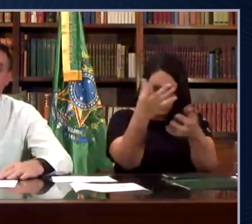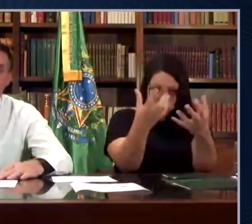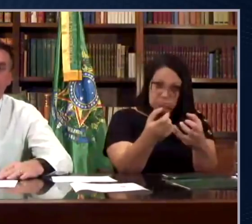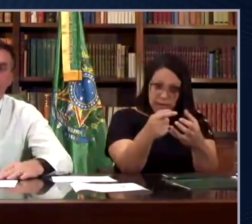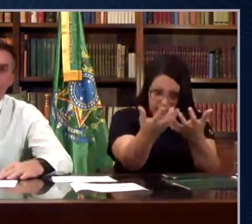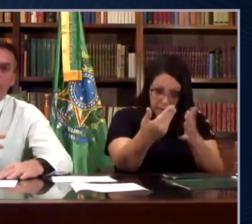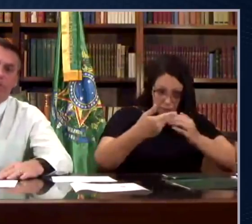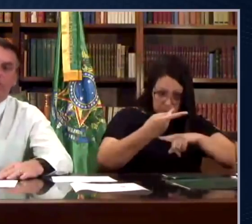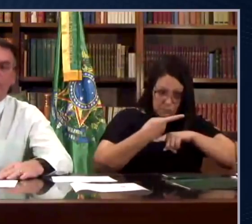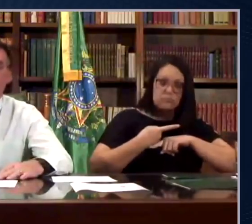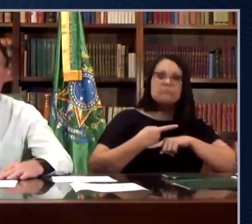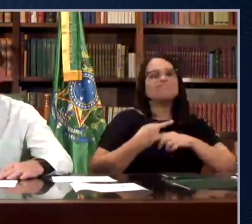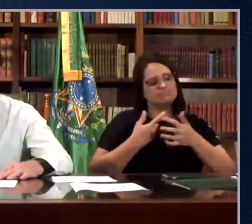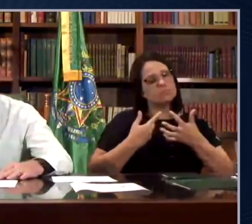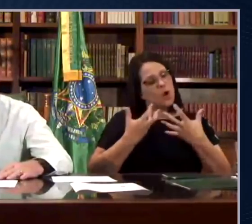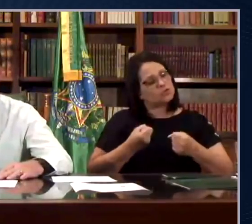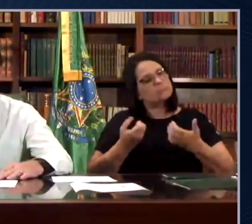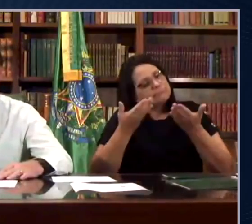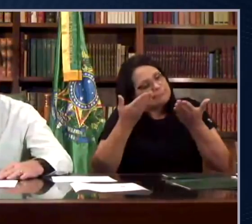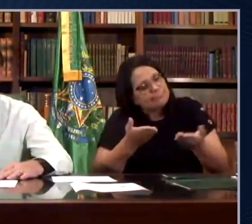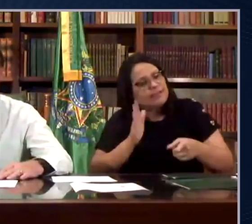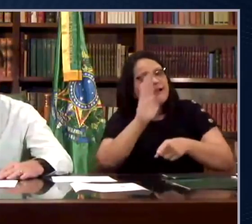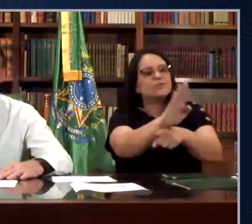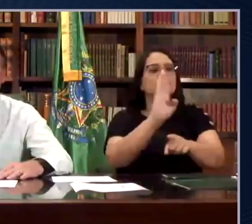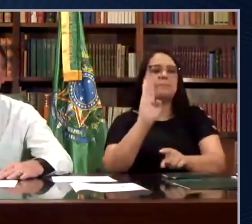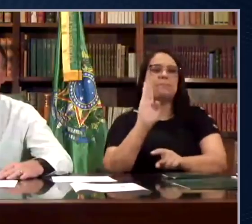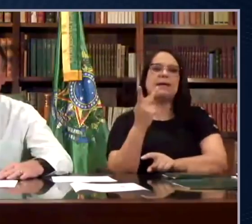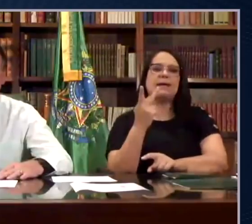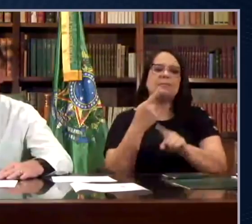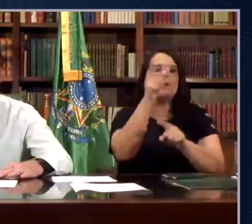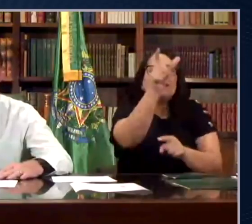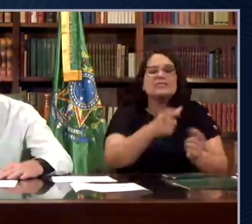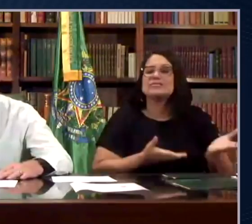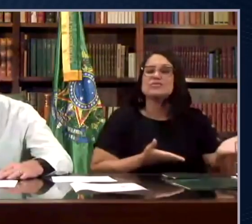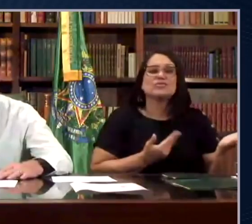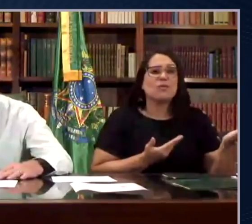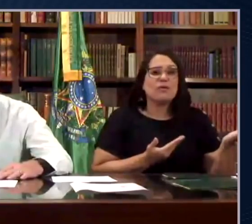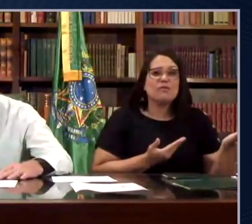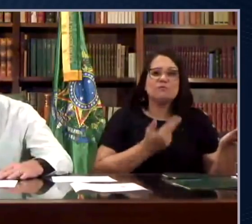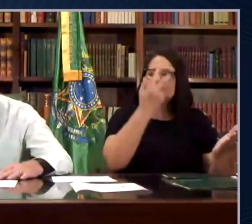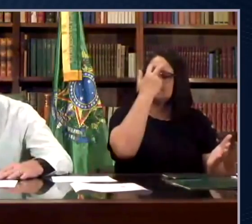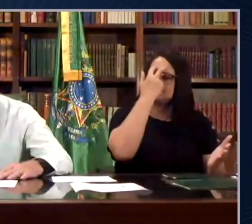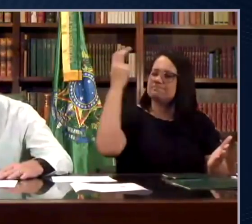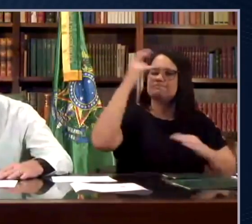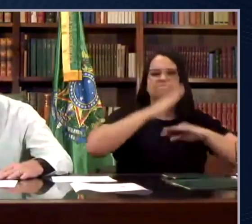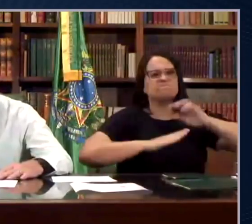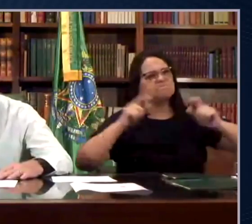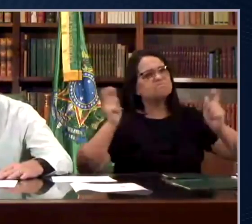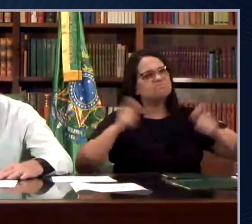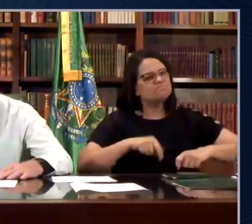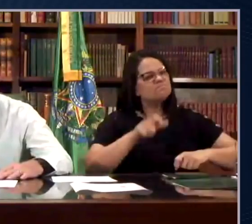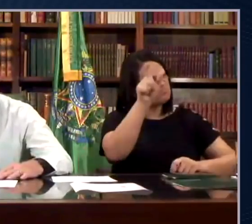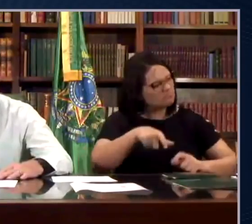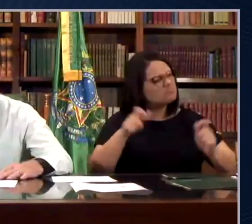eu confesso que me inclinaria ao Bruno Engler lá em BH, porque é um jovem, inteligente, competente, que no meio dele